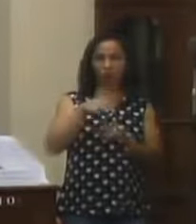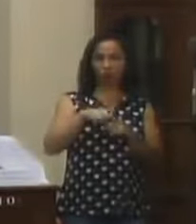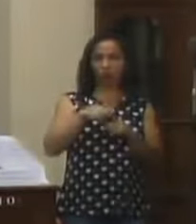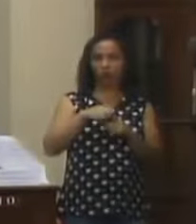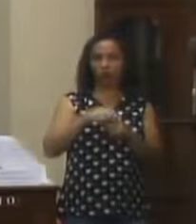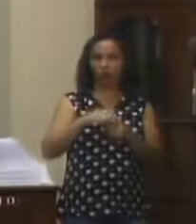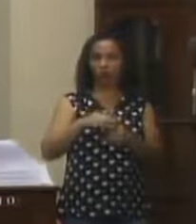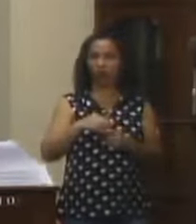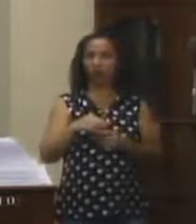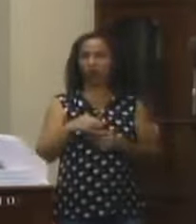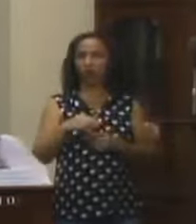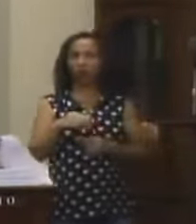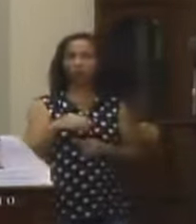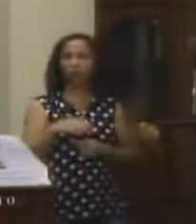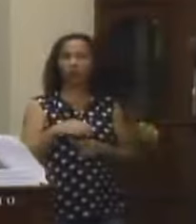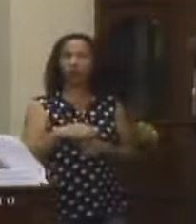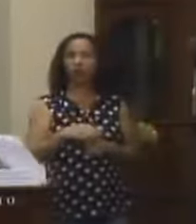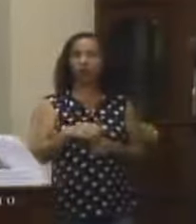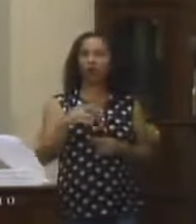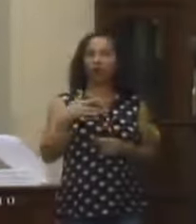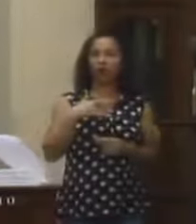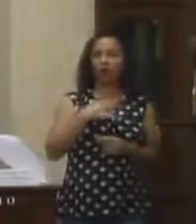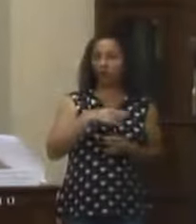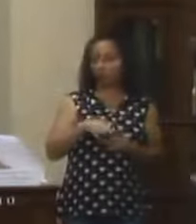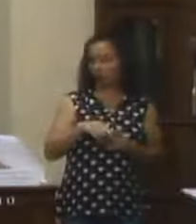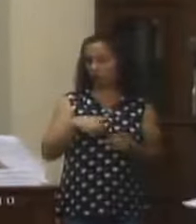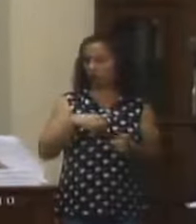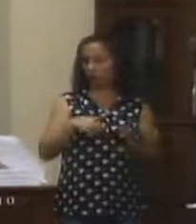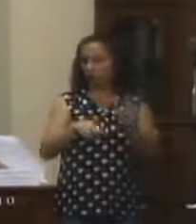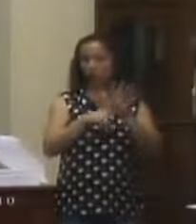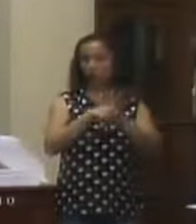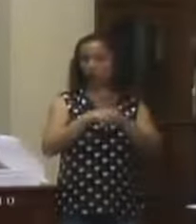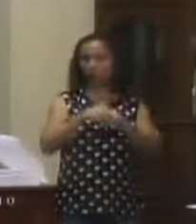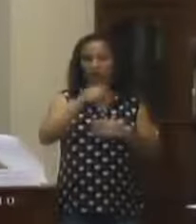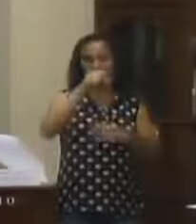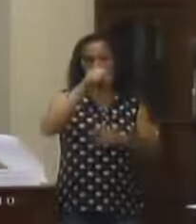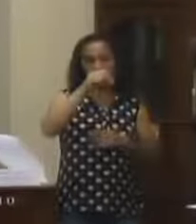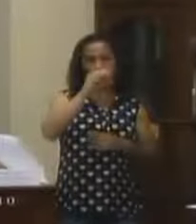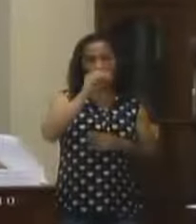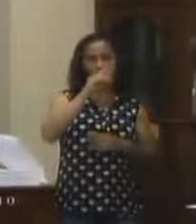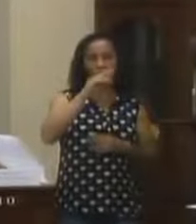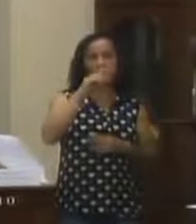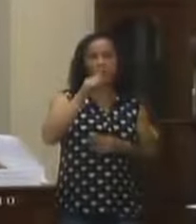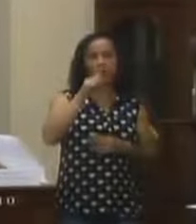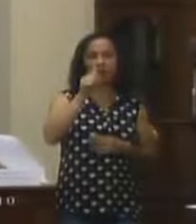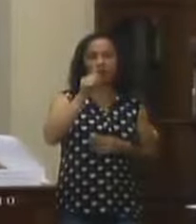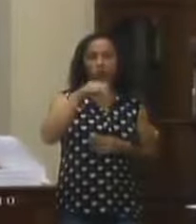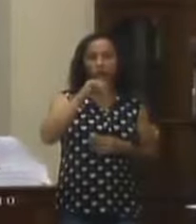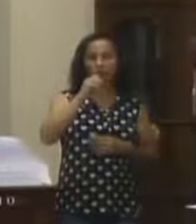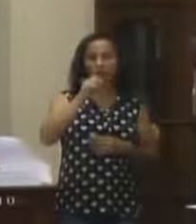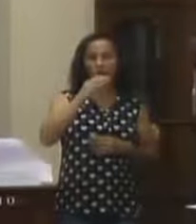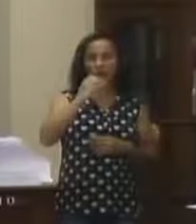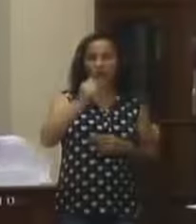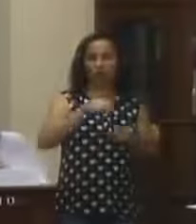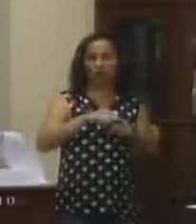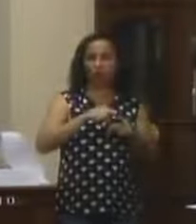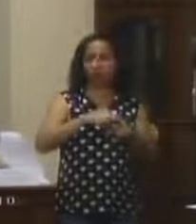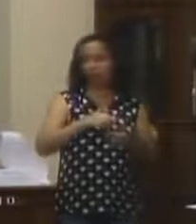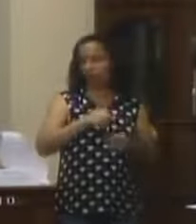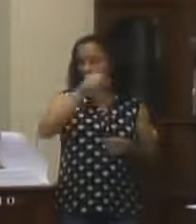nos dispostos a seguir. Lei Orgânica do Município de Valença, artigo 49, são de iniciativa exclusiva do prefeito as leis que disponham